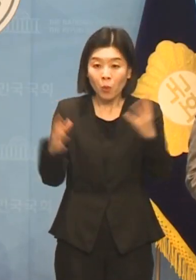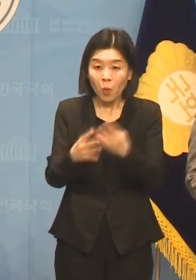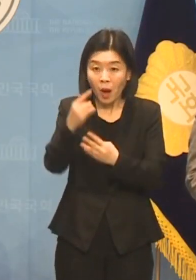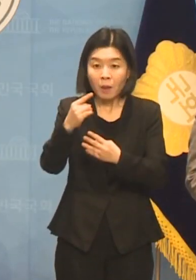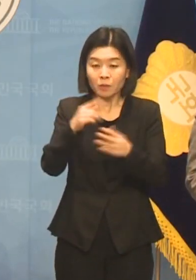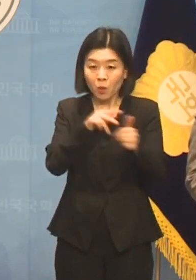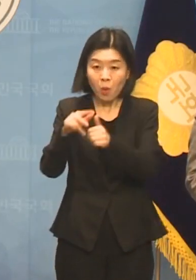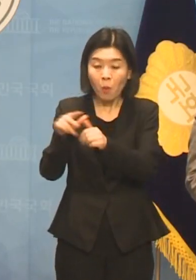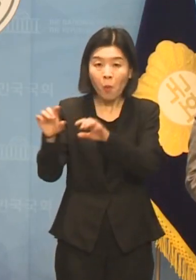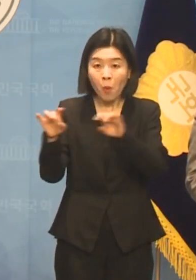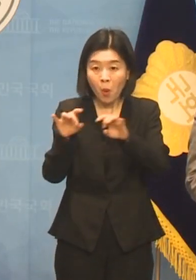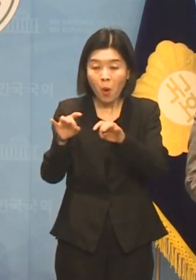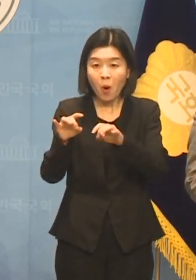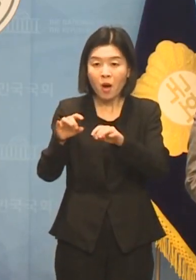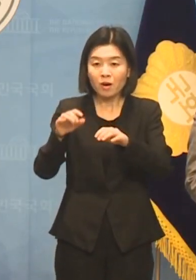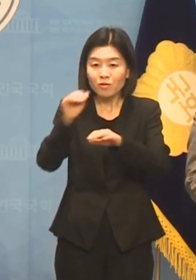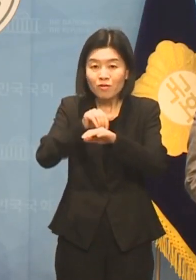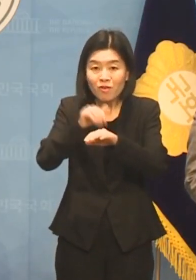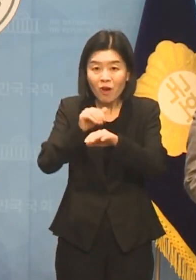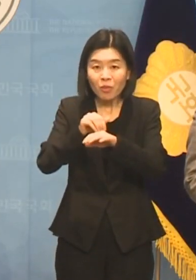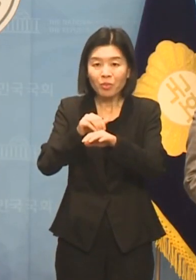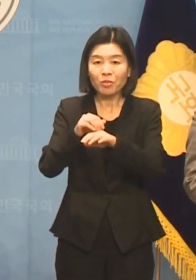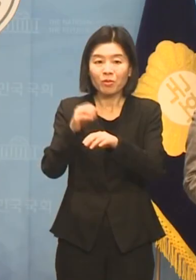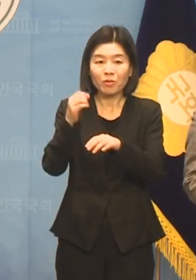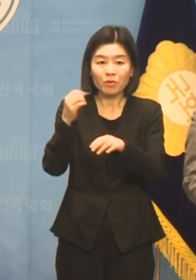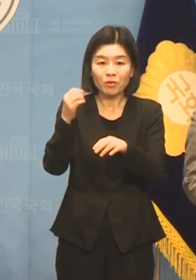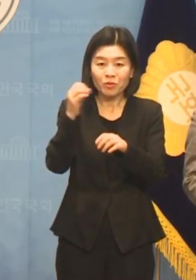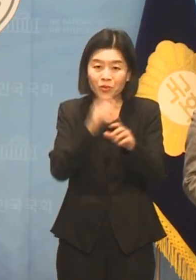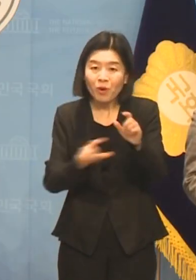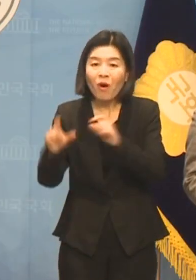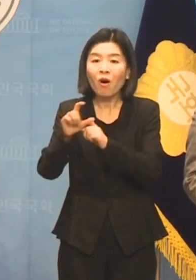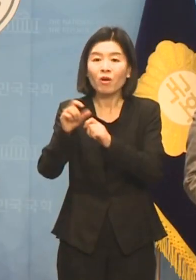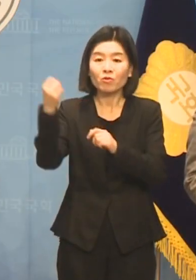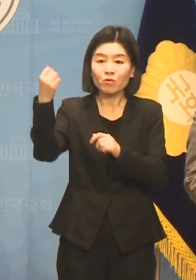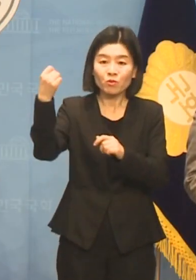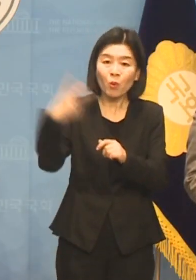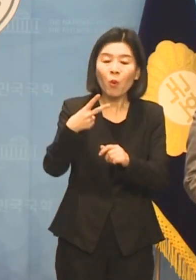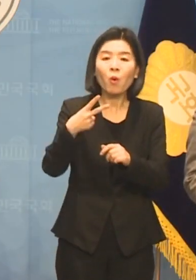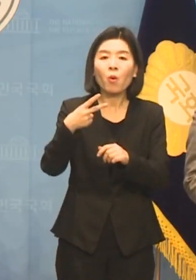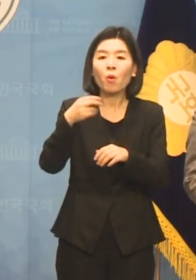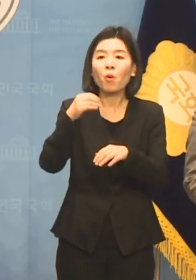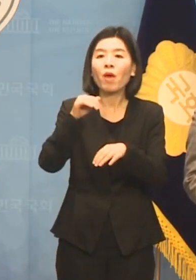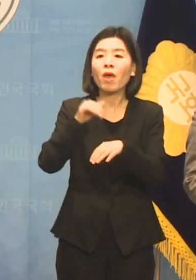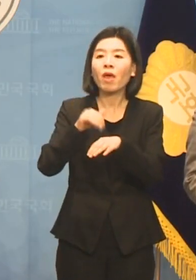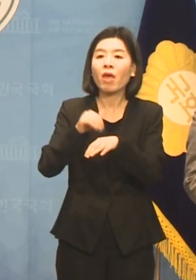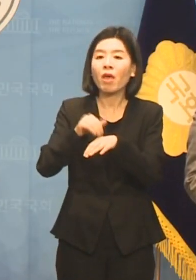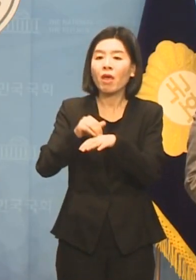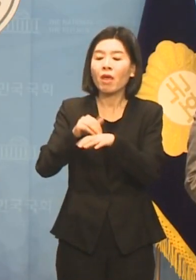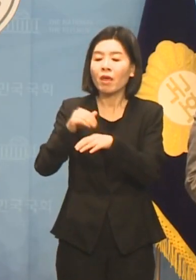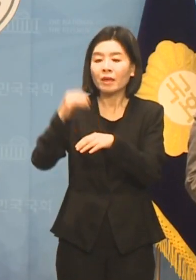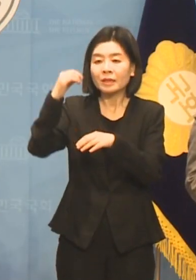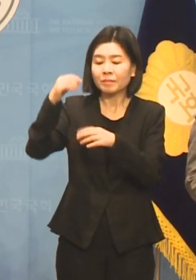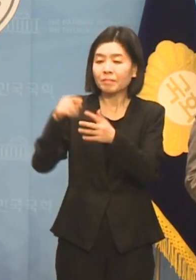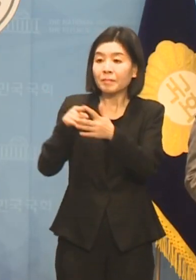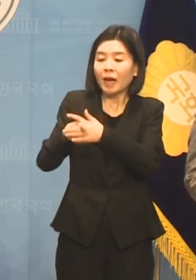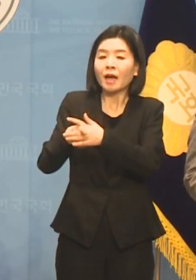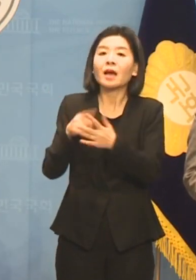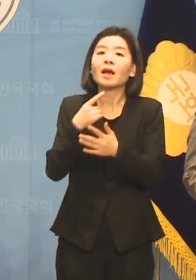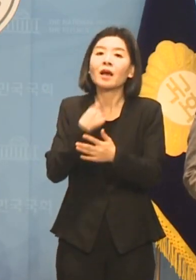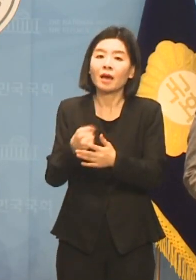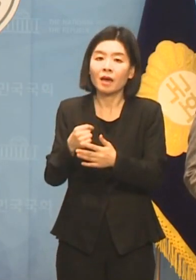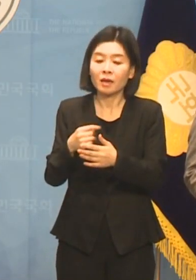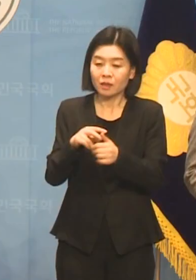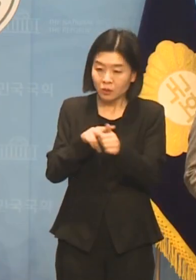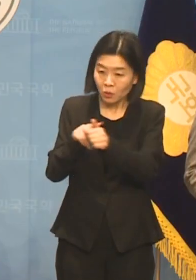했다는 내부 제보가 추가로 확인되었습니다. 조사단의 지적을 받은 군은